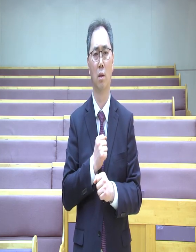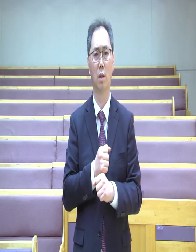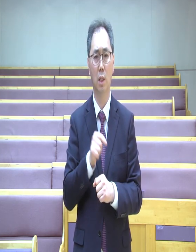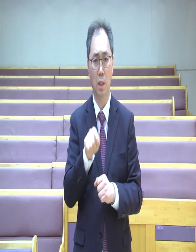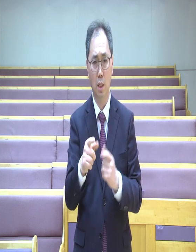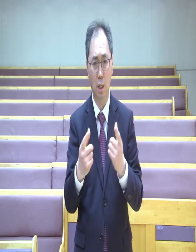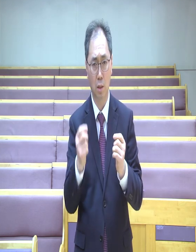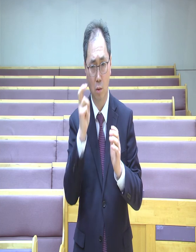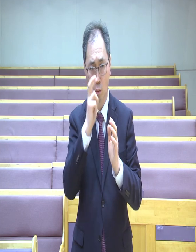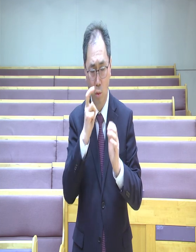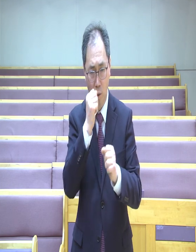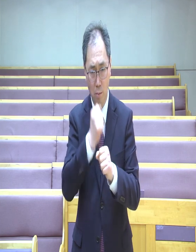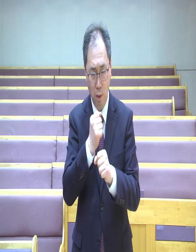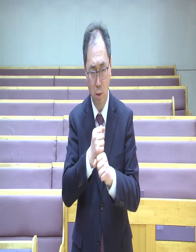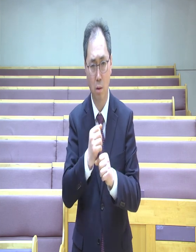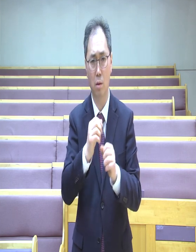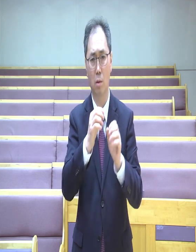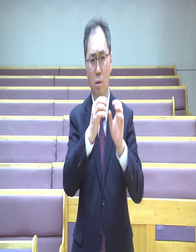주셨구나.